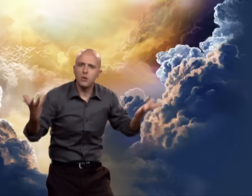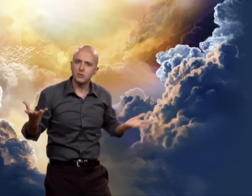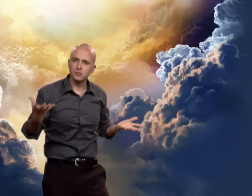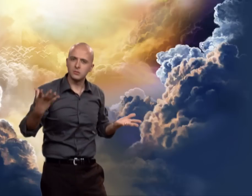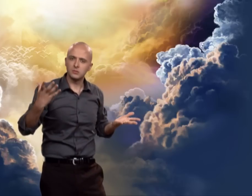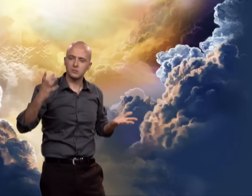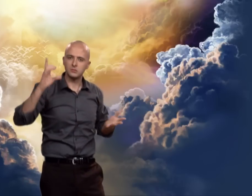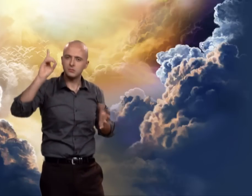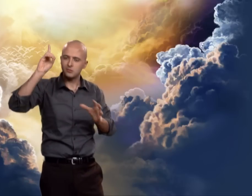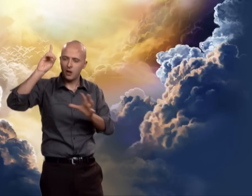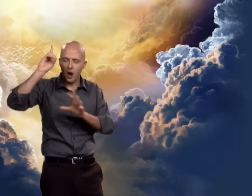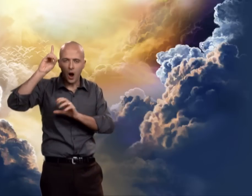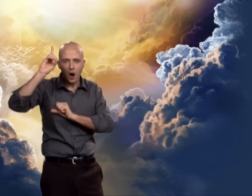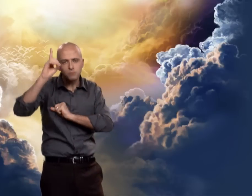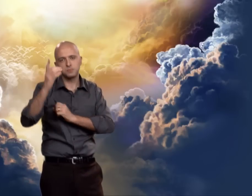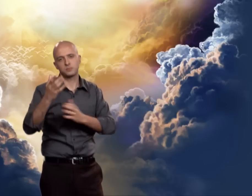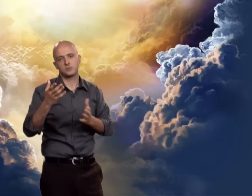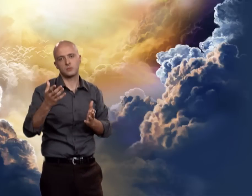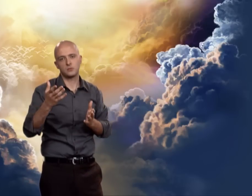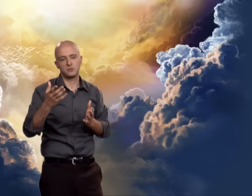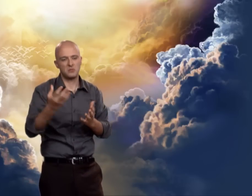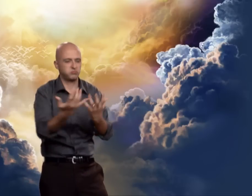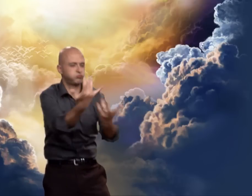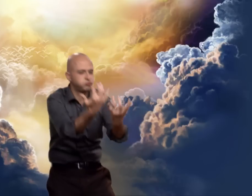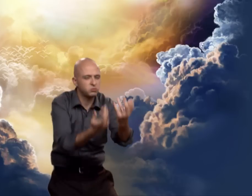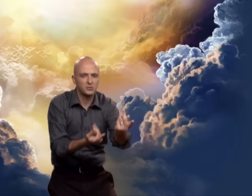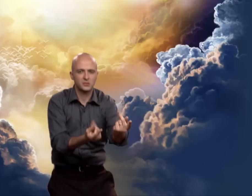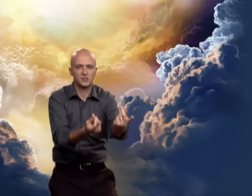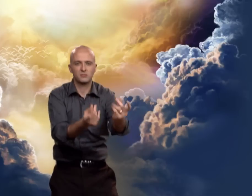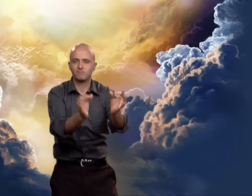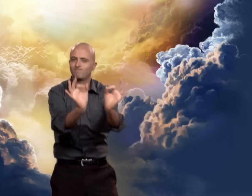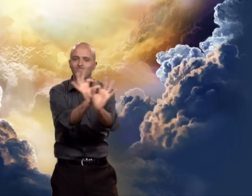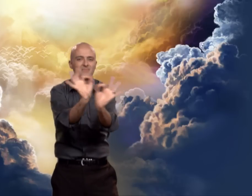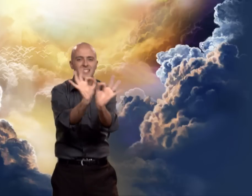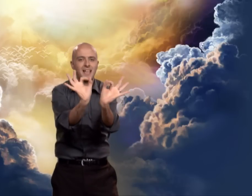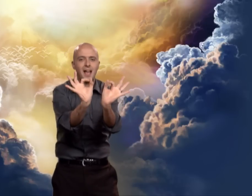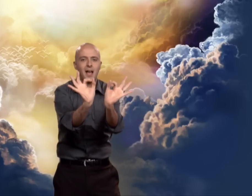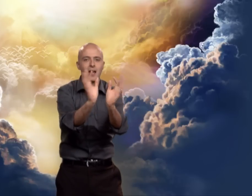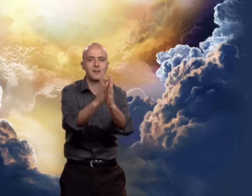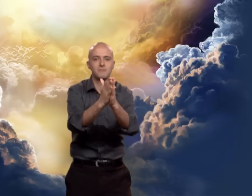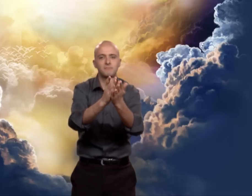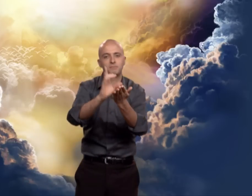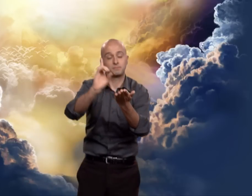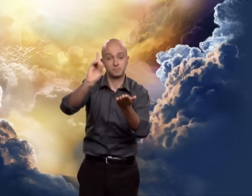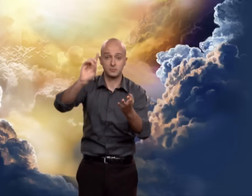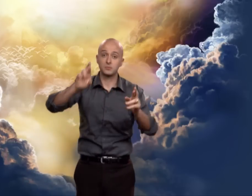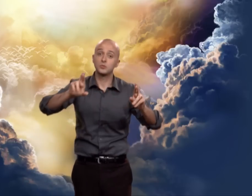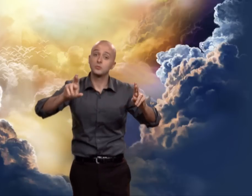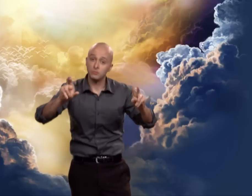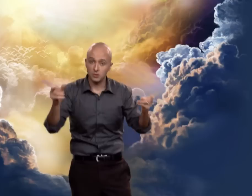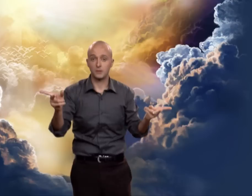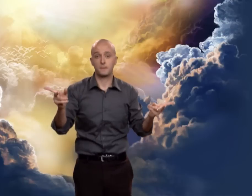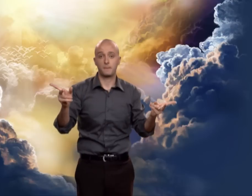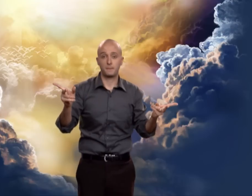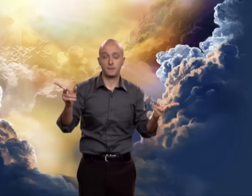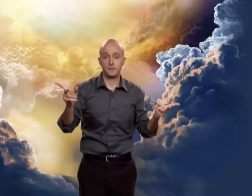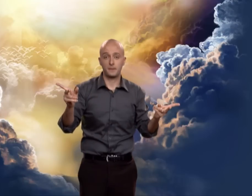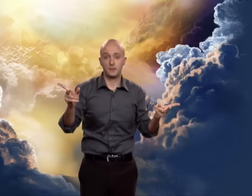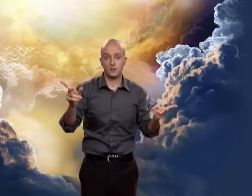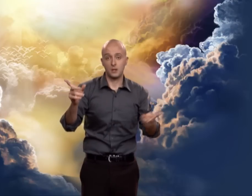ao erro oposto. Percebem que a Bíblia representa Deus como um ser de amor e compaixão e não conseguem crer que Ele